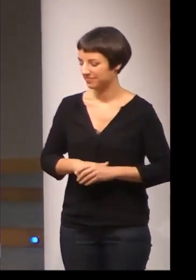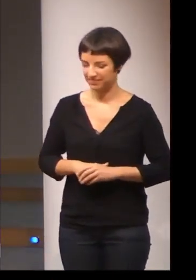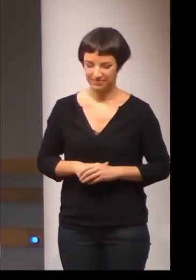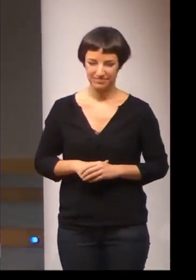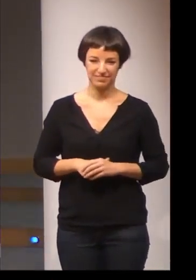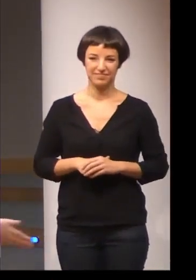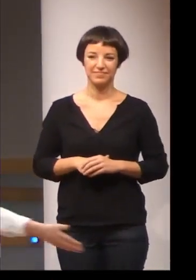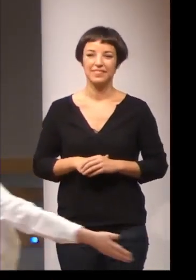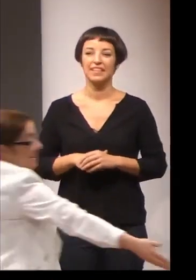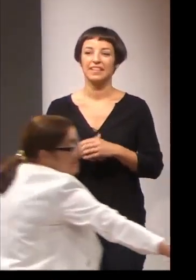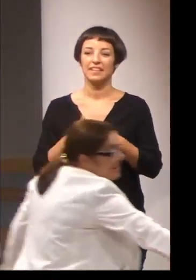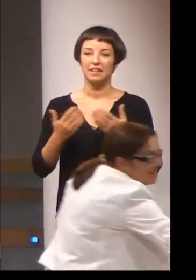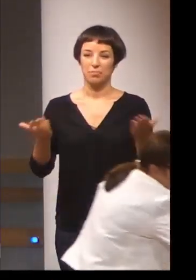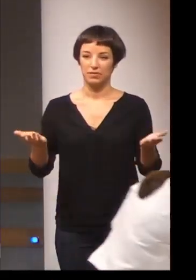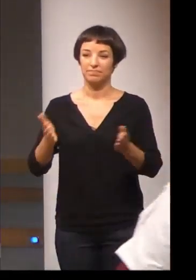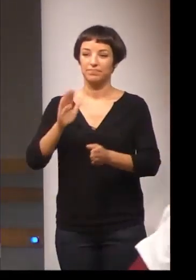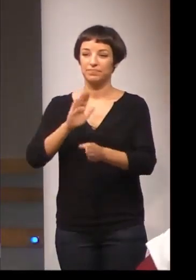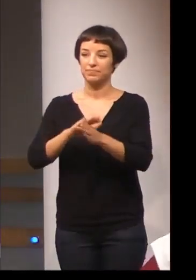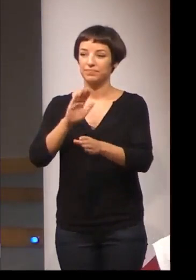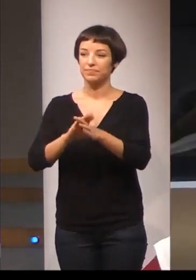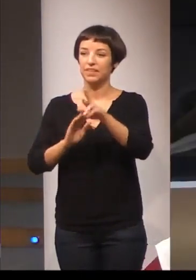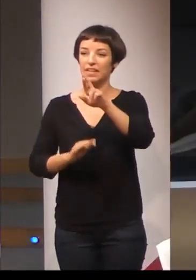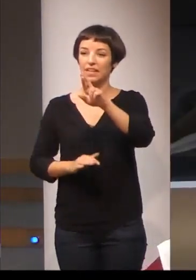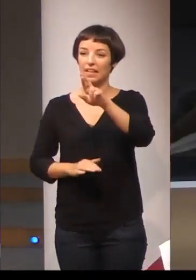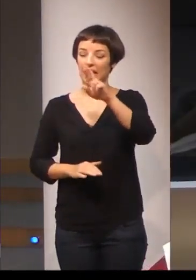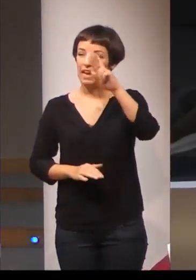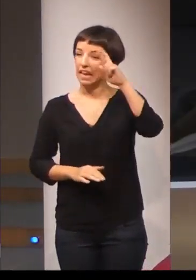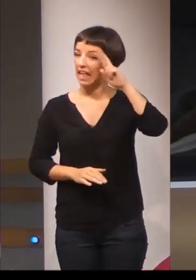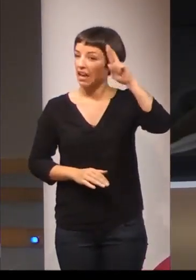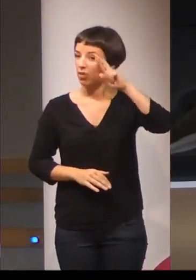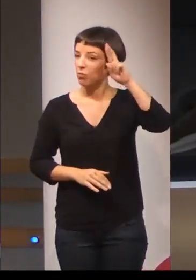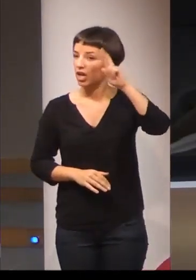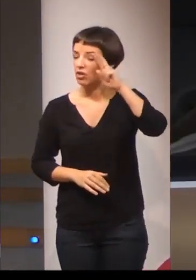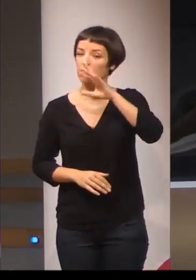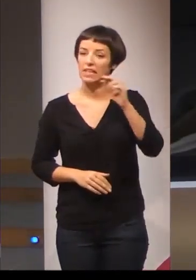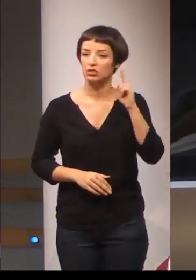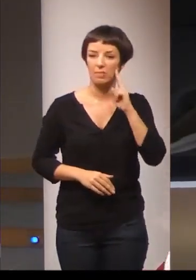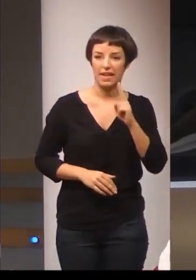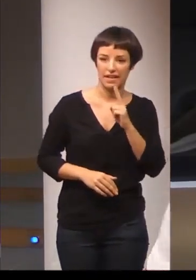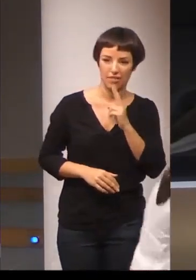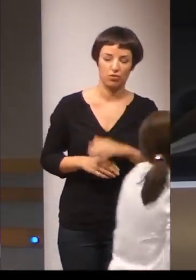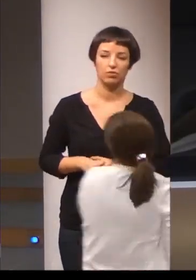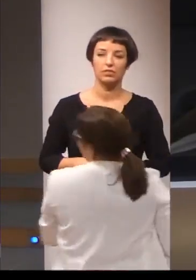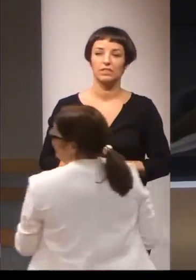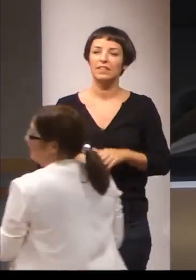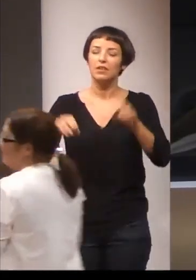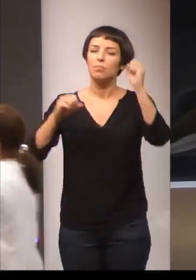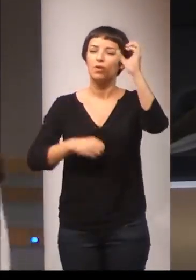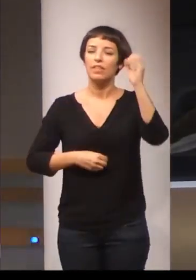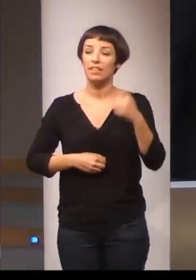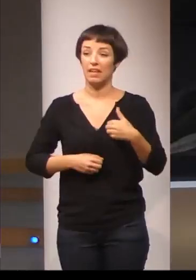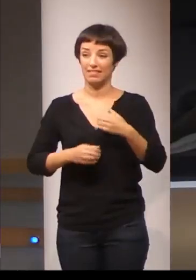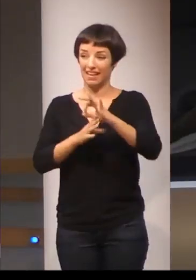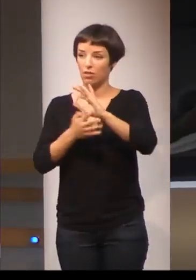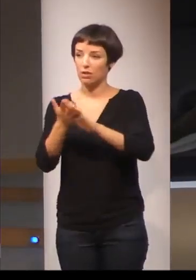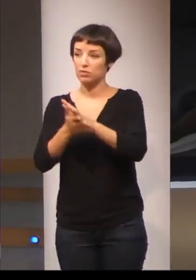Bueno, vamos a continuar con Ricardo Moreno y José María Criado, con la ponencia de implantación del grado en lengua de signos